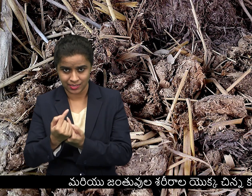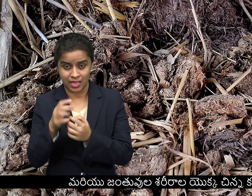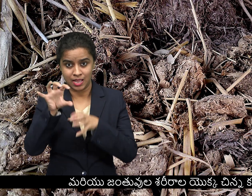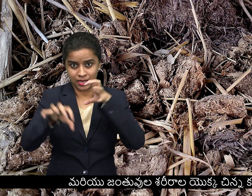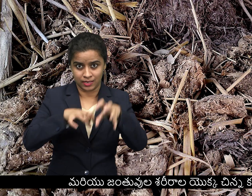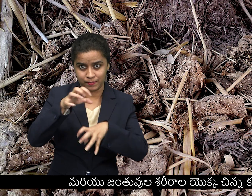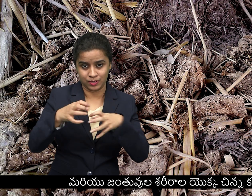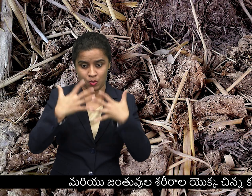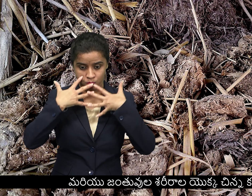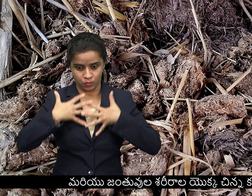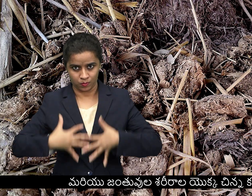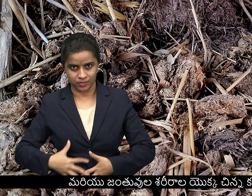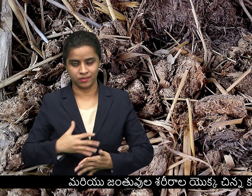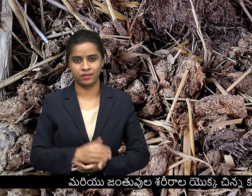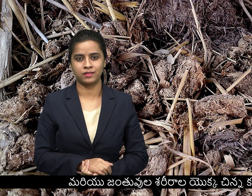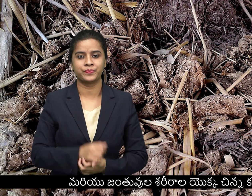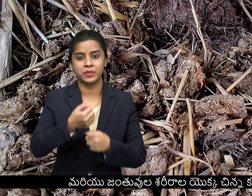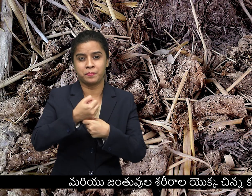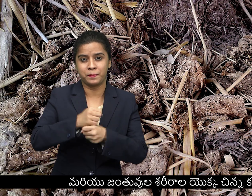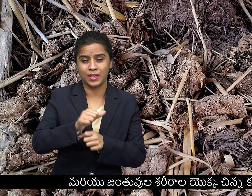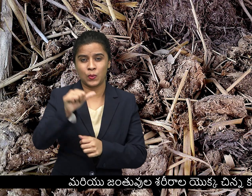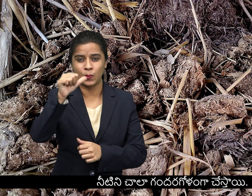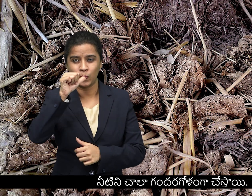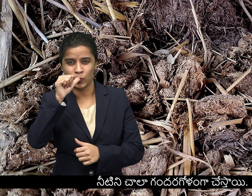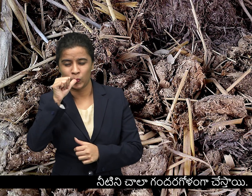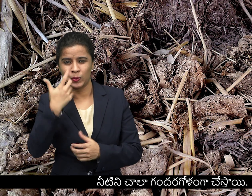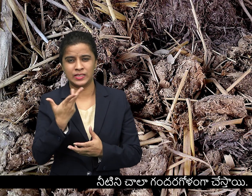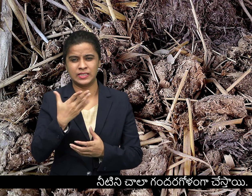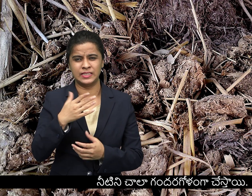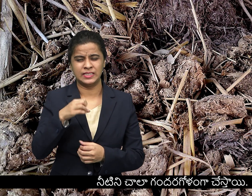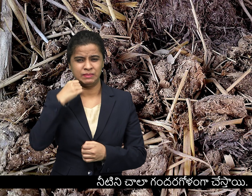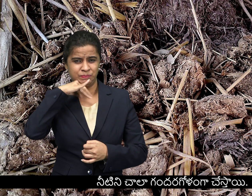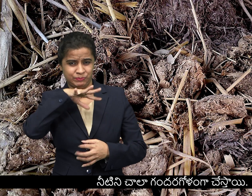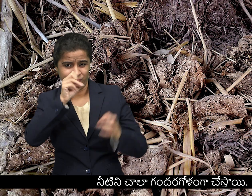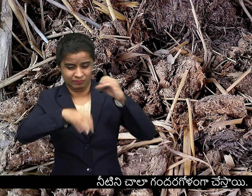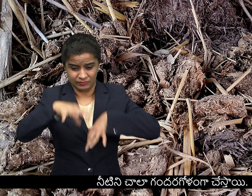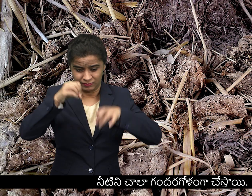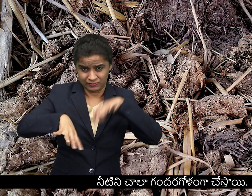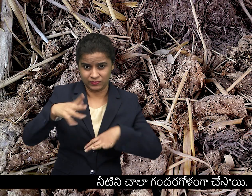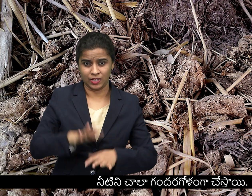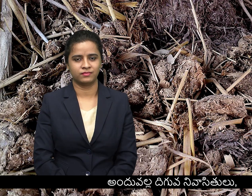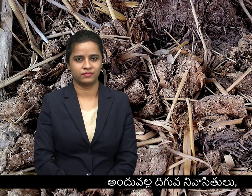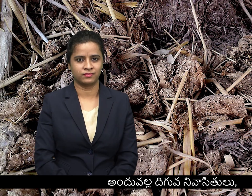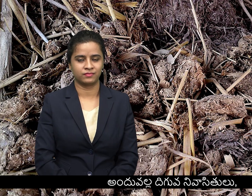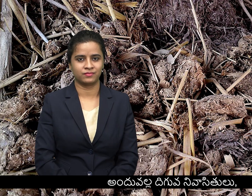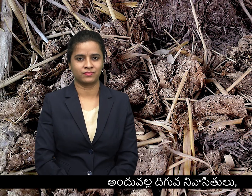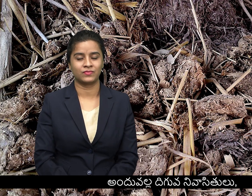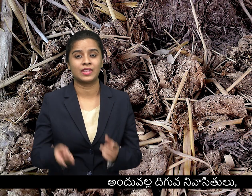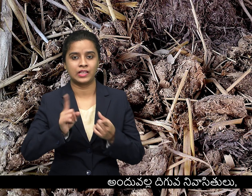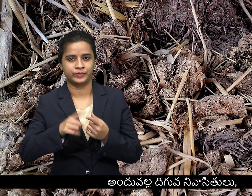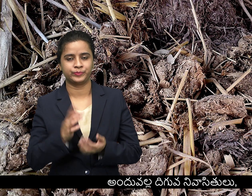మరియు జంతువుల శరీరాల యొక్క చిన్న కణాలు నీటిని చాలా గందరగోళంగా చేస్తాయి.